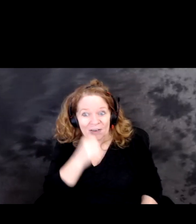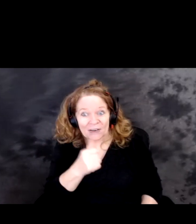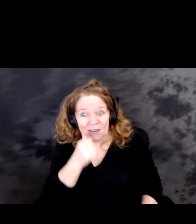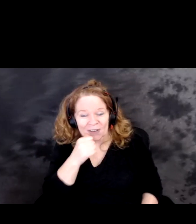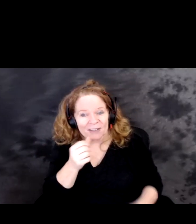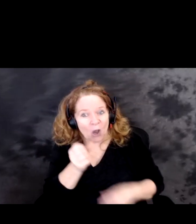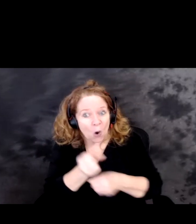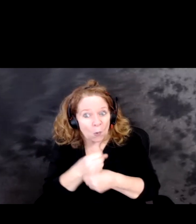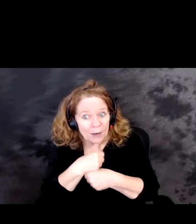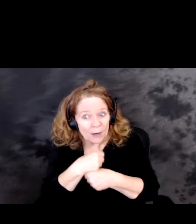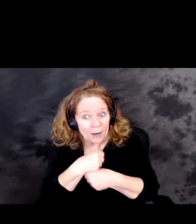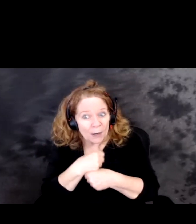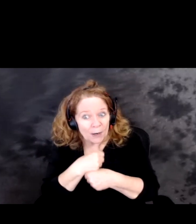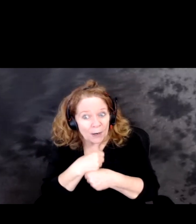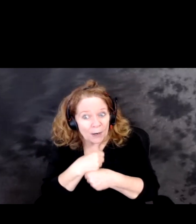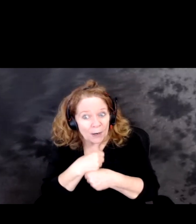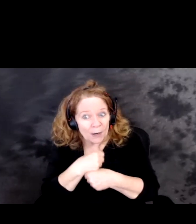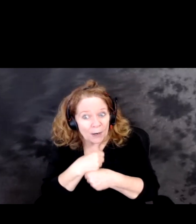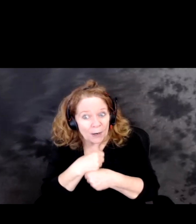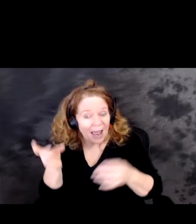Niños y niñas, vamos a hacer